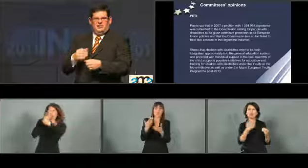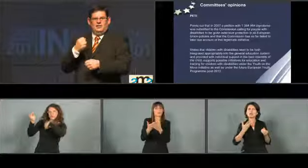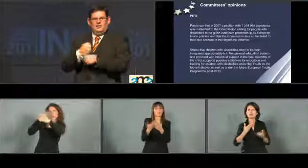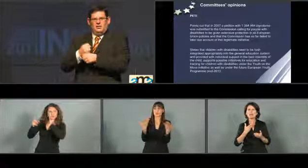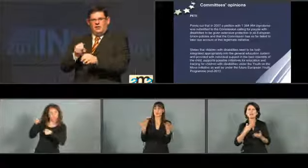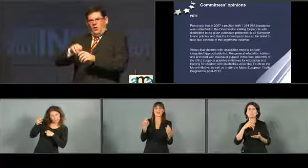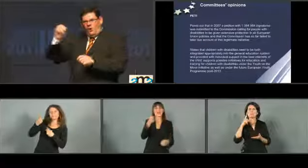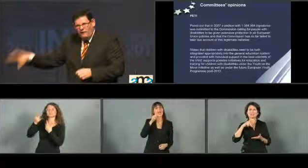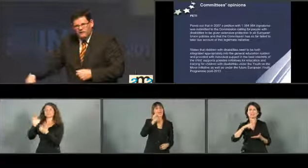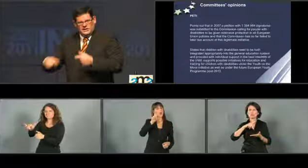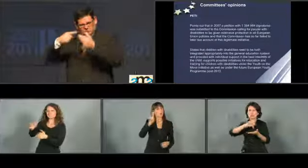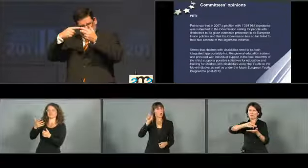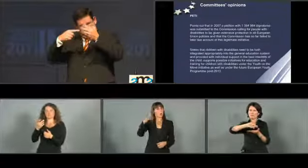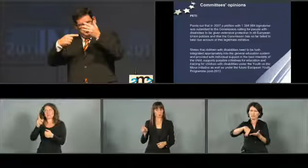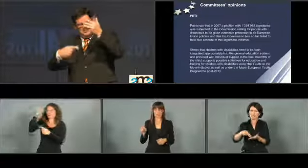qui est envoyée